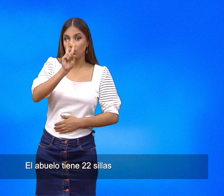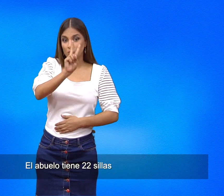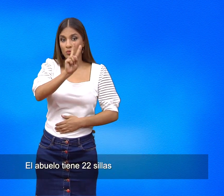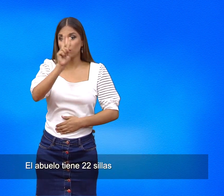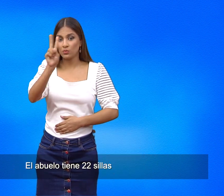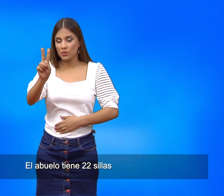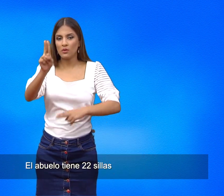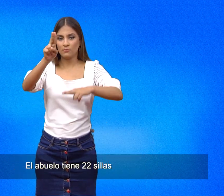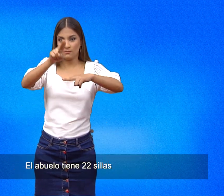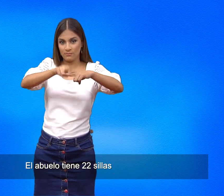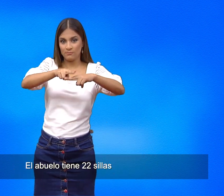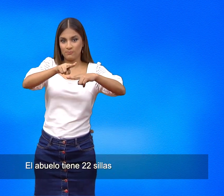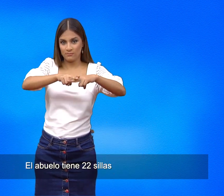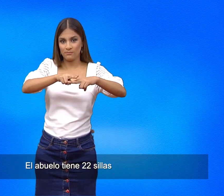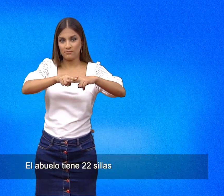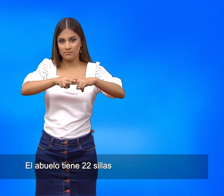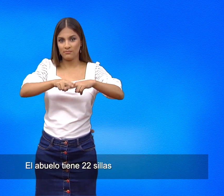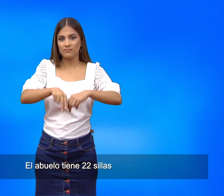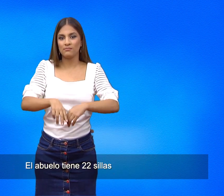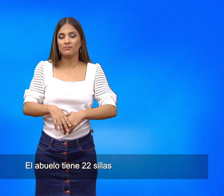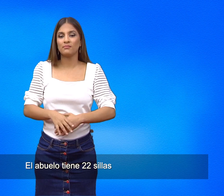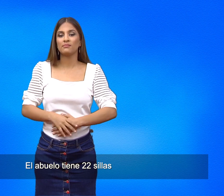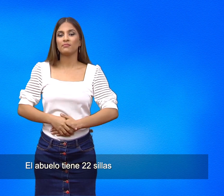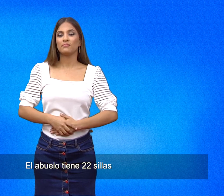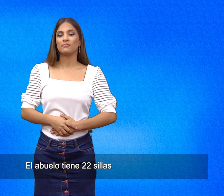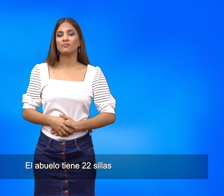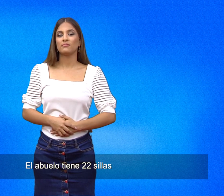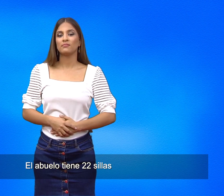el abuelo tiene 22 sillas